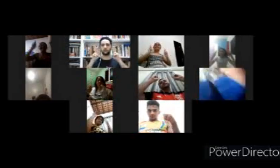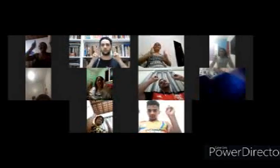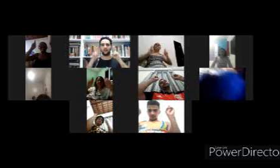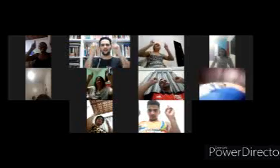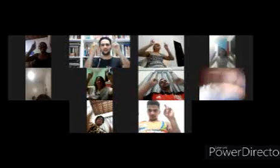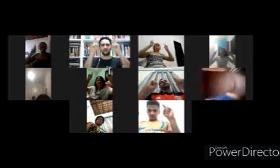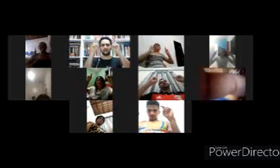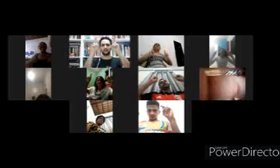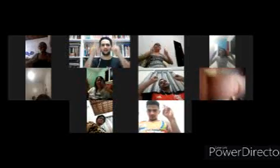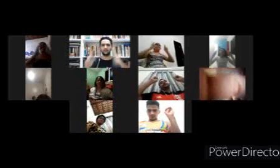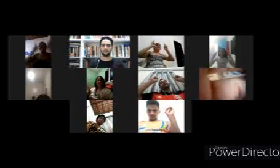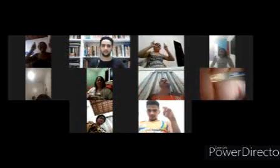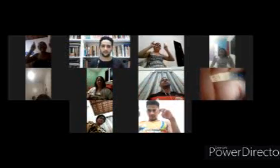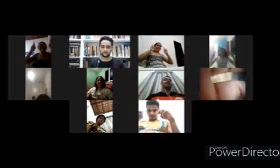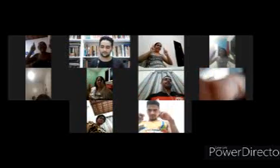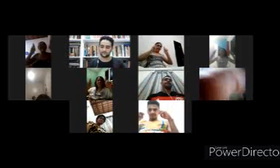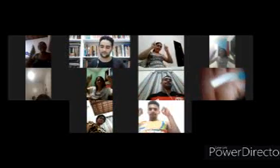com esperança.